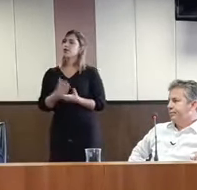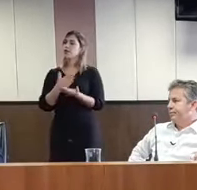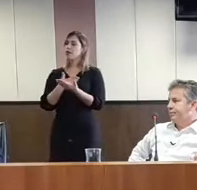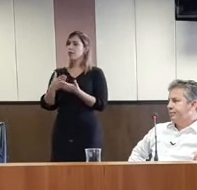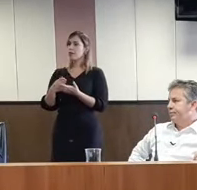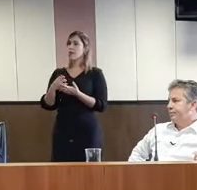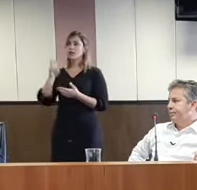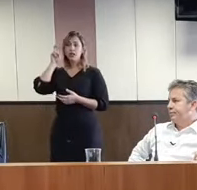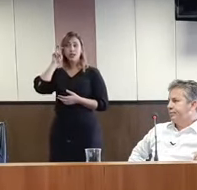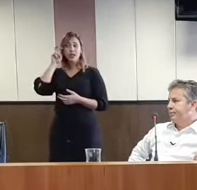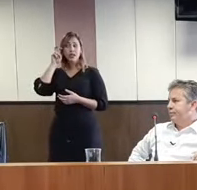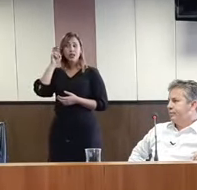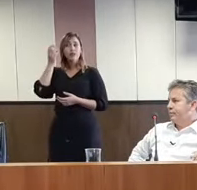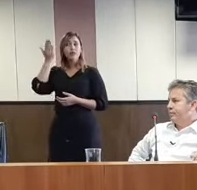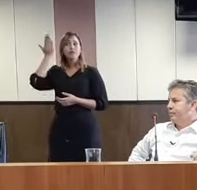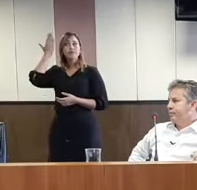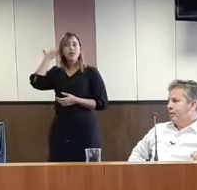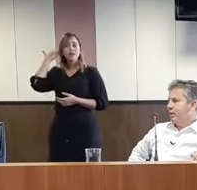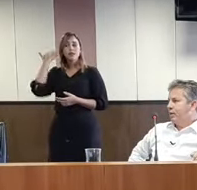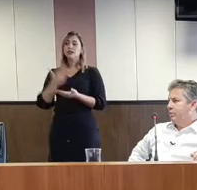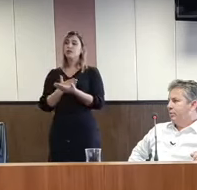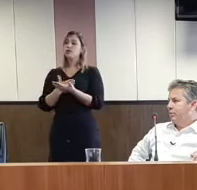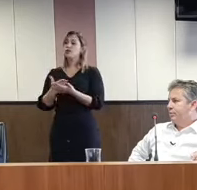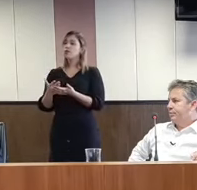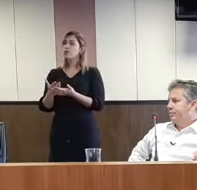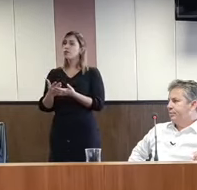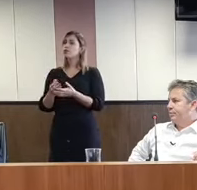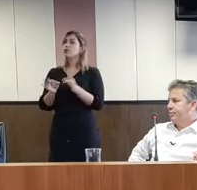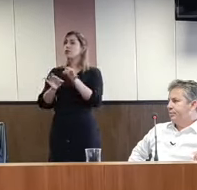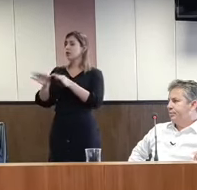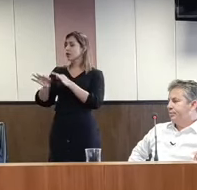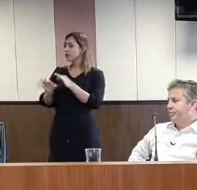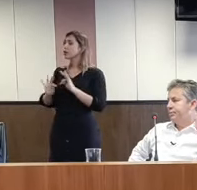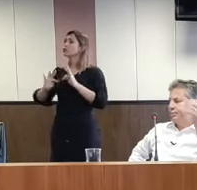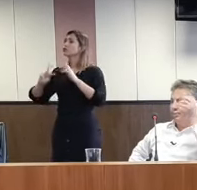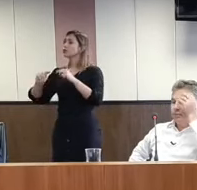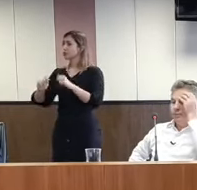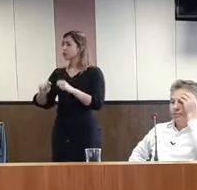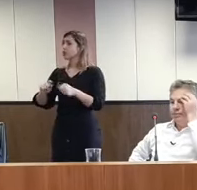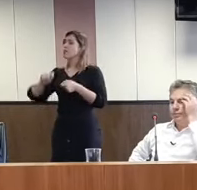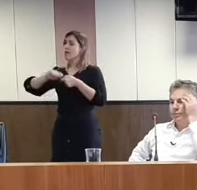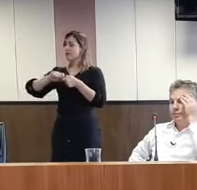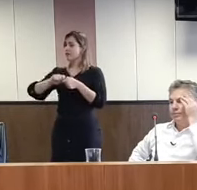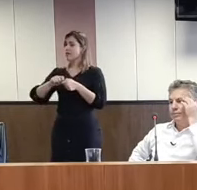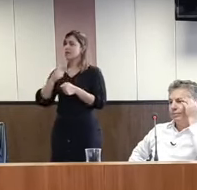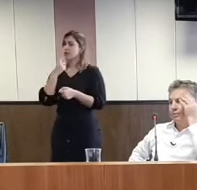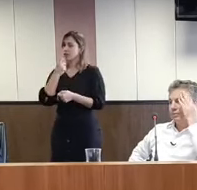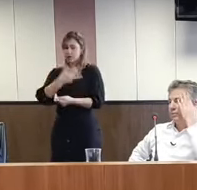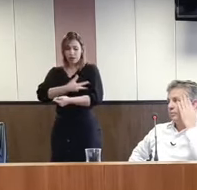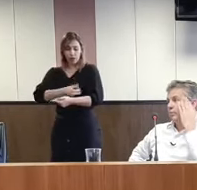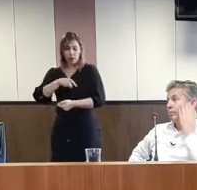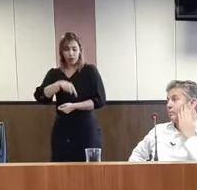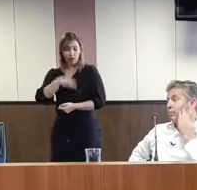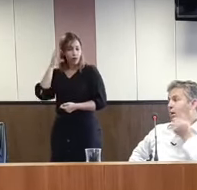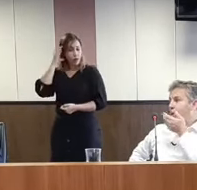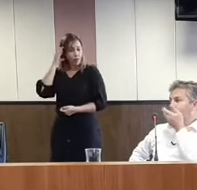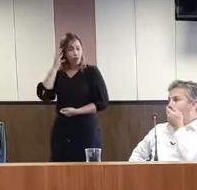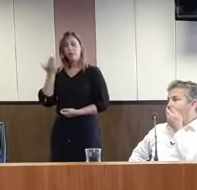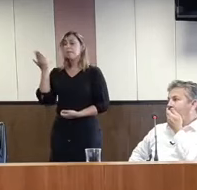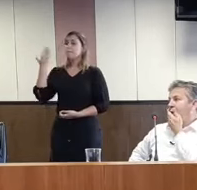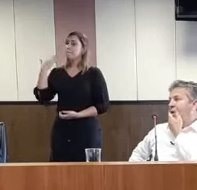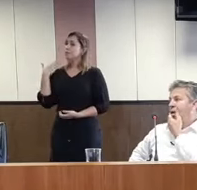da semana passada, o LACEN reuniu as condições técnicas para realizar os testes aqui em Cuiabá. Até então,